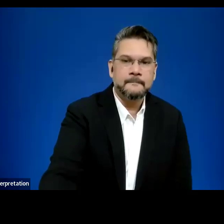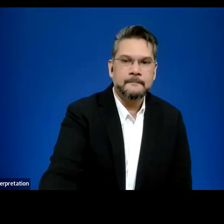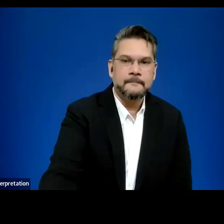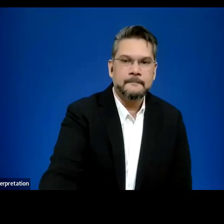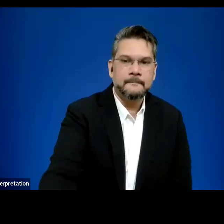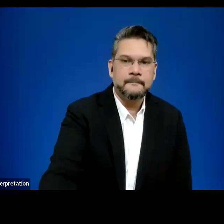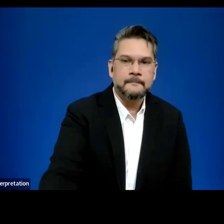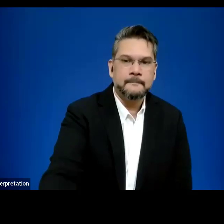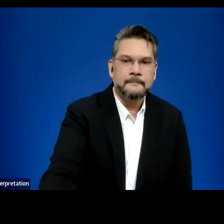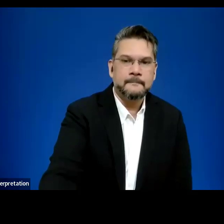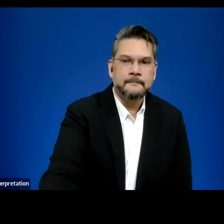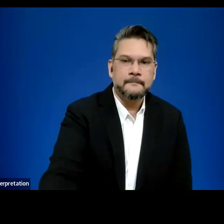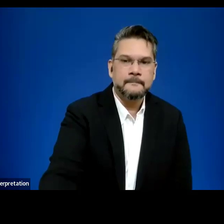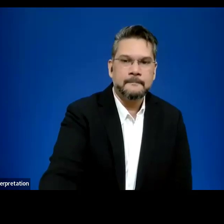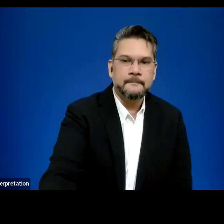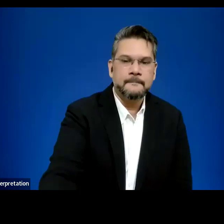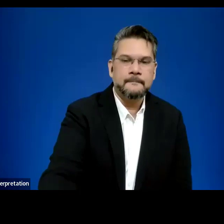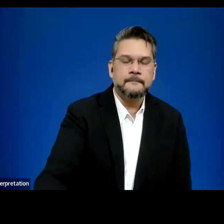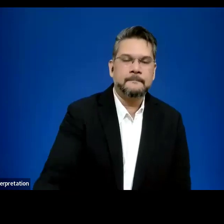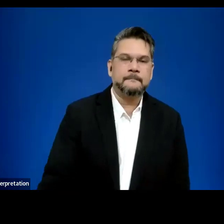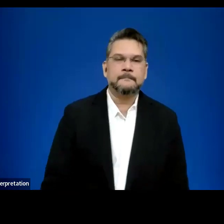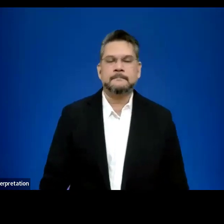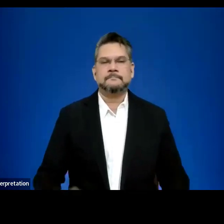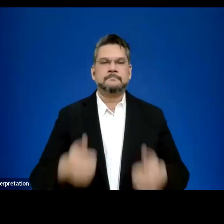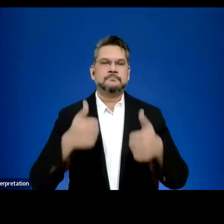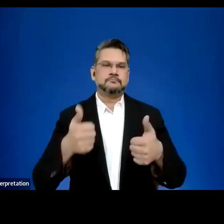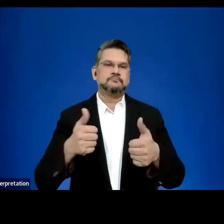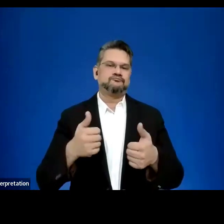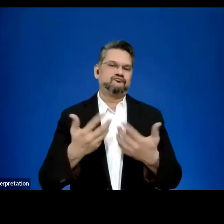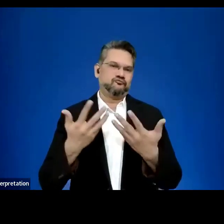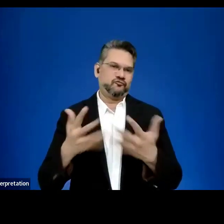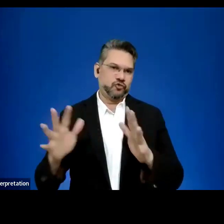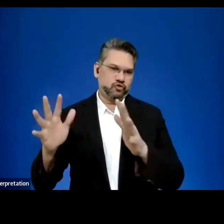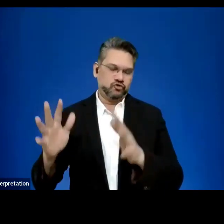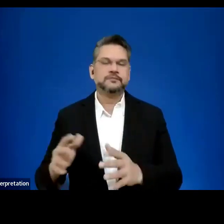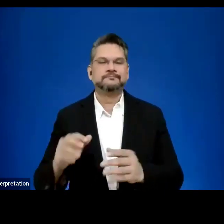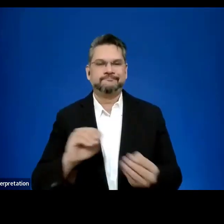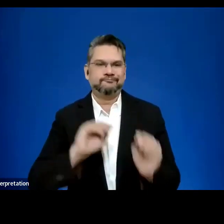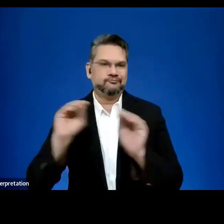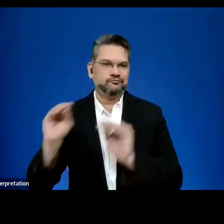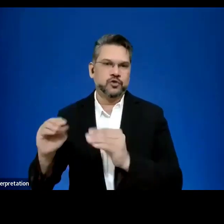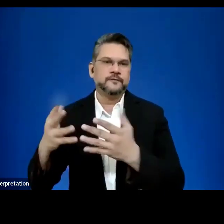我们请那个 Hindu 的移到韩语的那个频道。